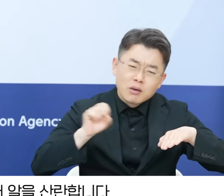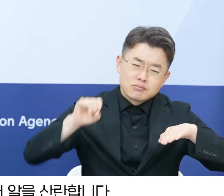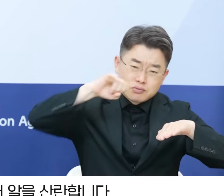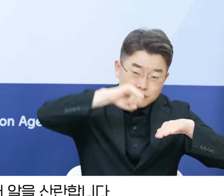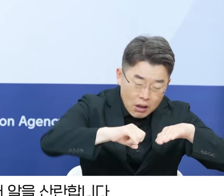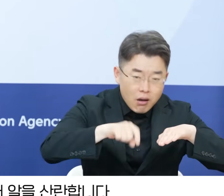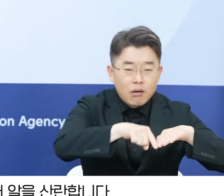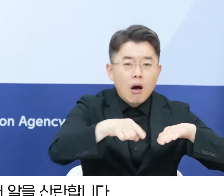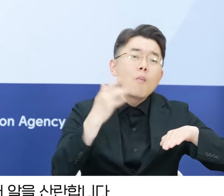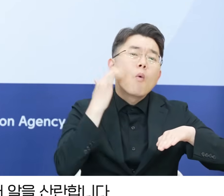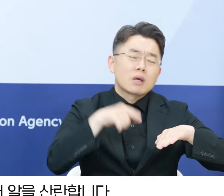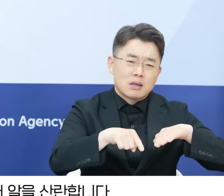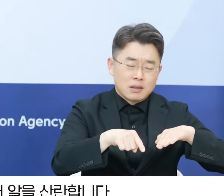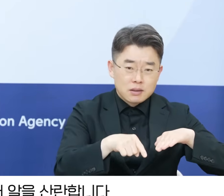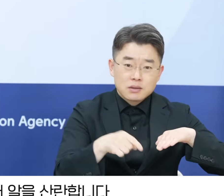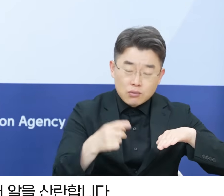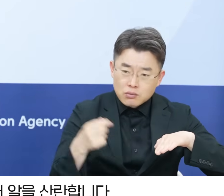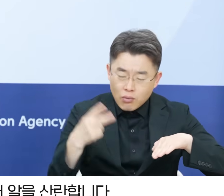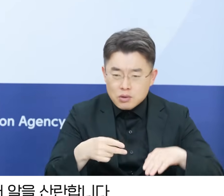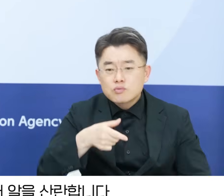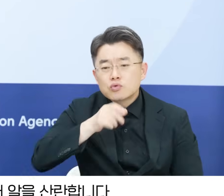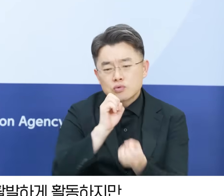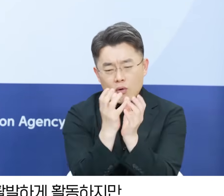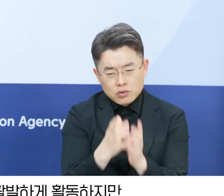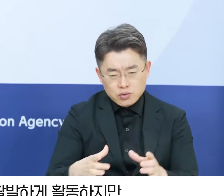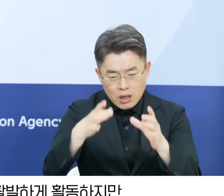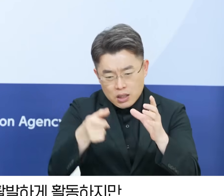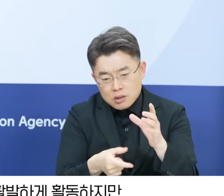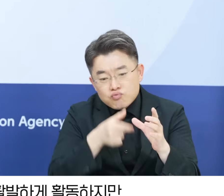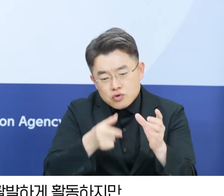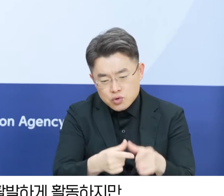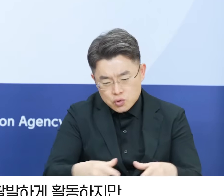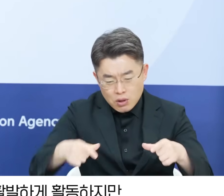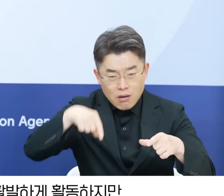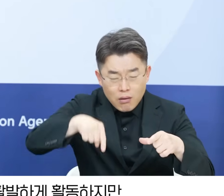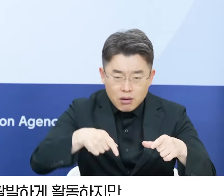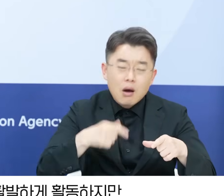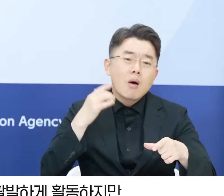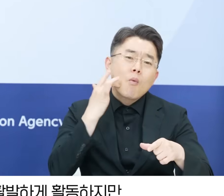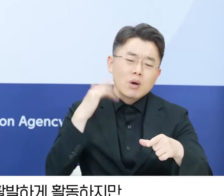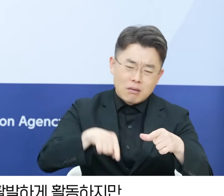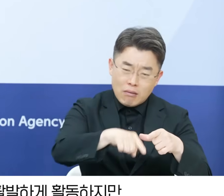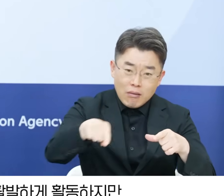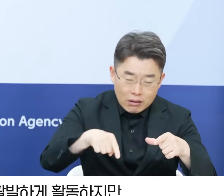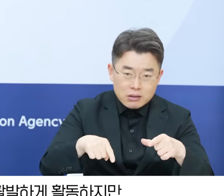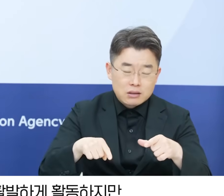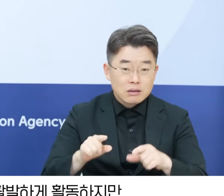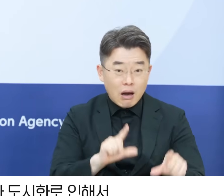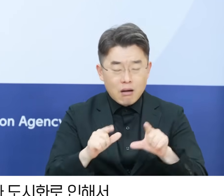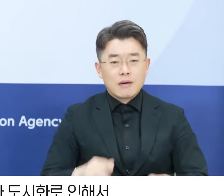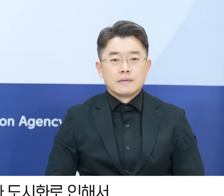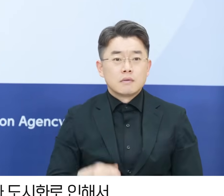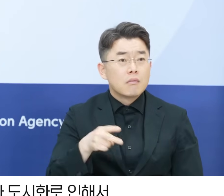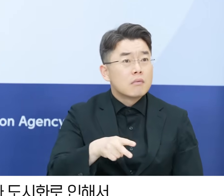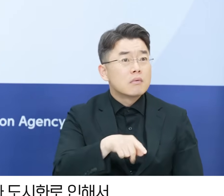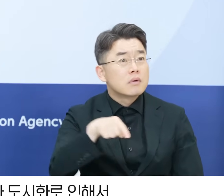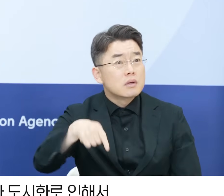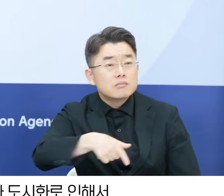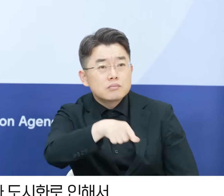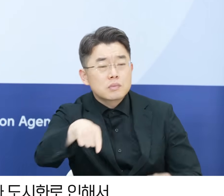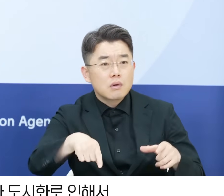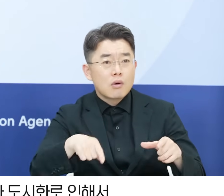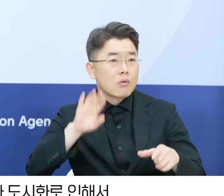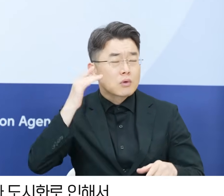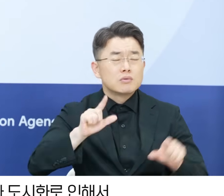암컷이 흡혈을 통해서 알을 산란합니다. 일반적으로 여름철에 활발하게 활동하지만 최근에는 기온